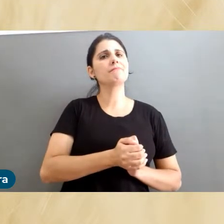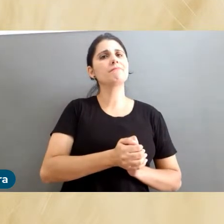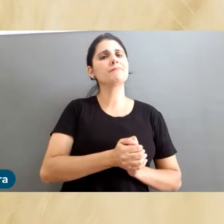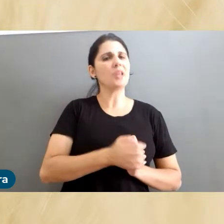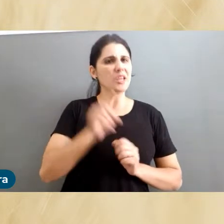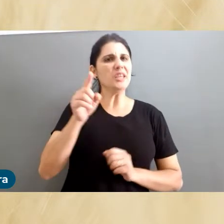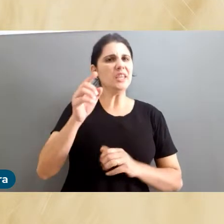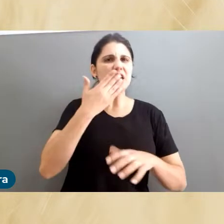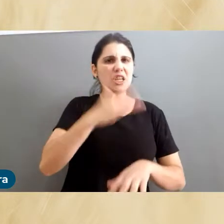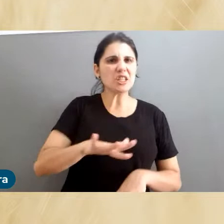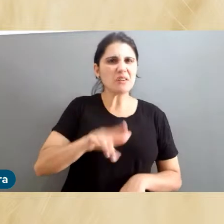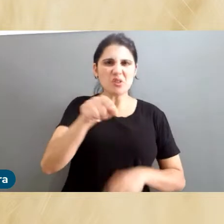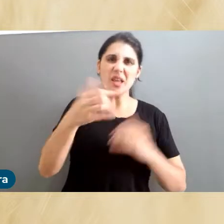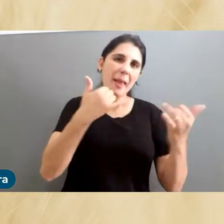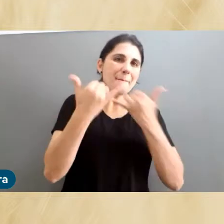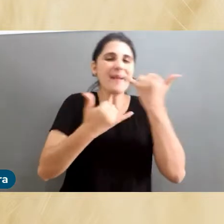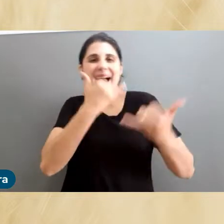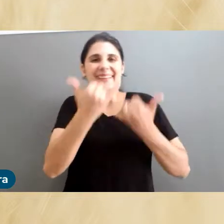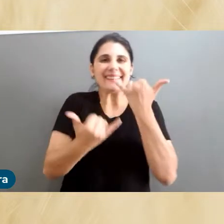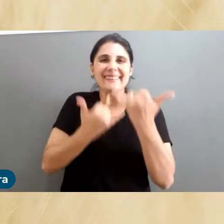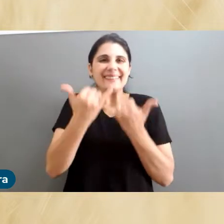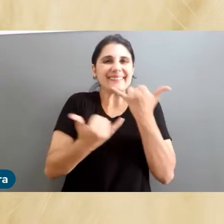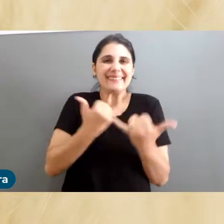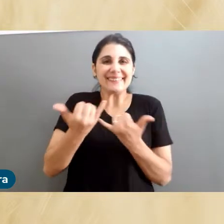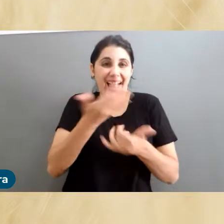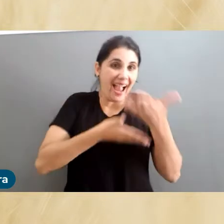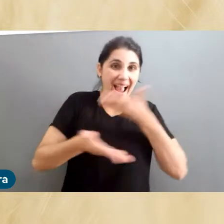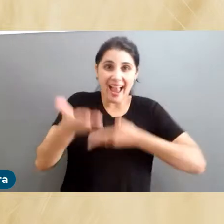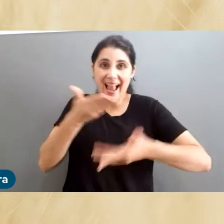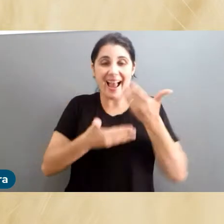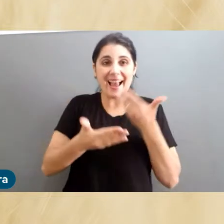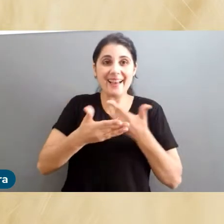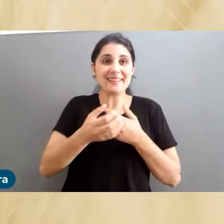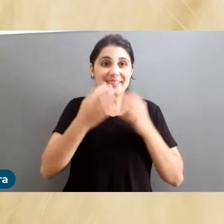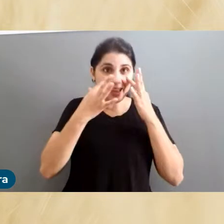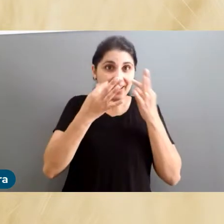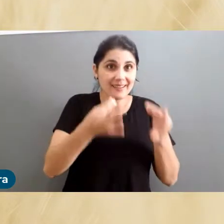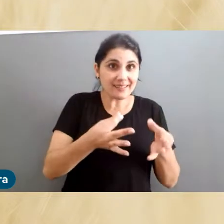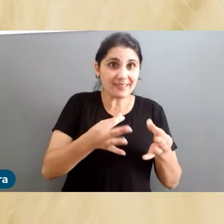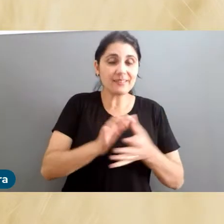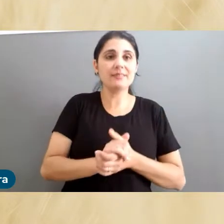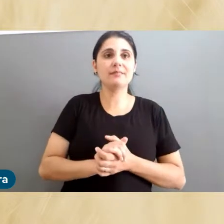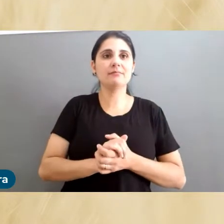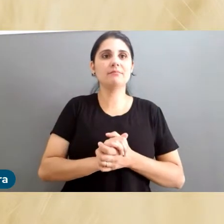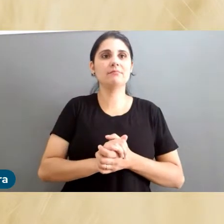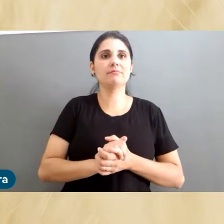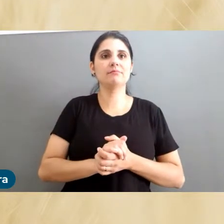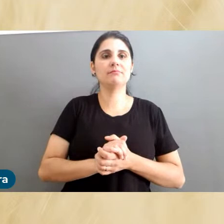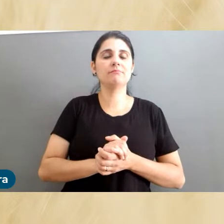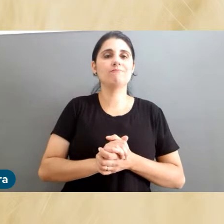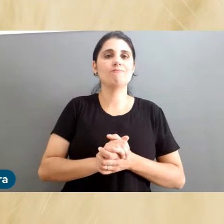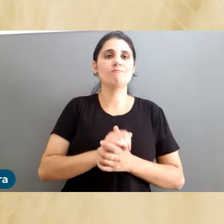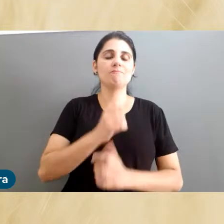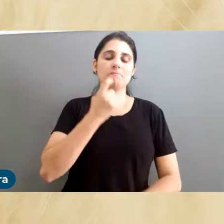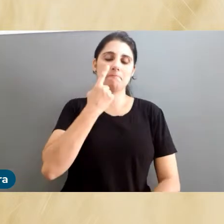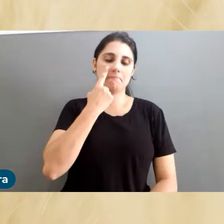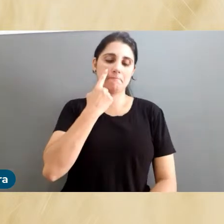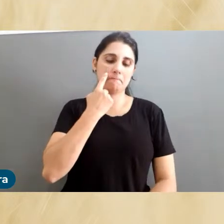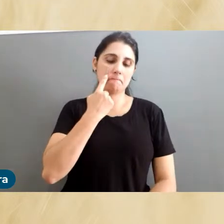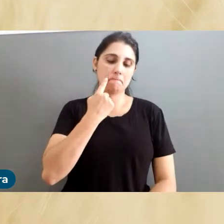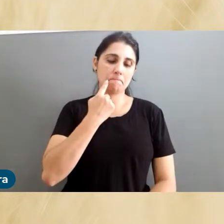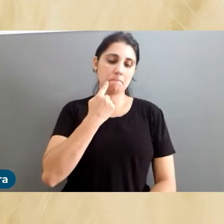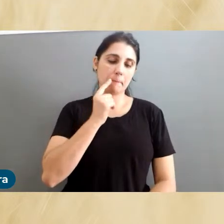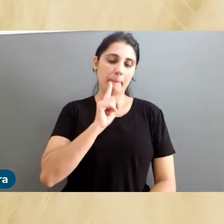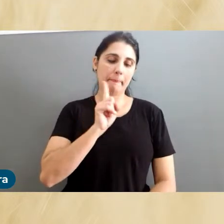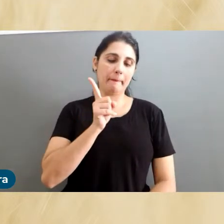brincavam juntos, vocês estavam interagindo, você dava atenção? E ele disse com uma lágrima nos olhos, não, Saulo. Quando